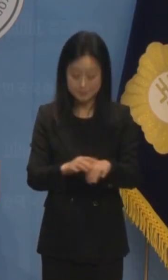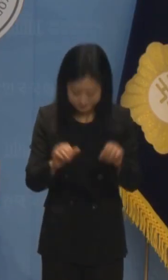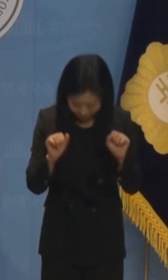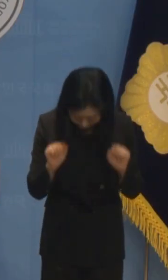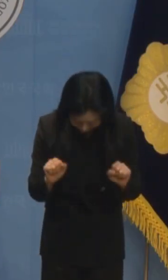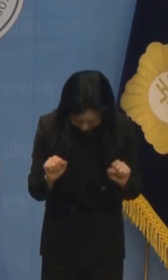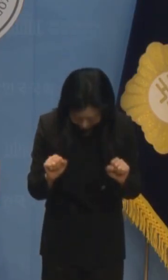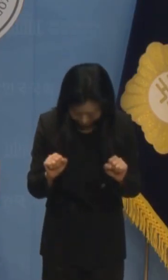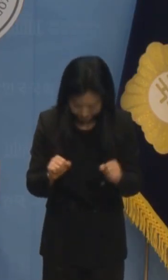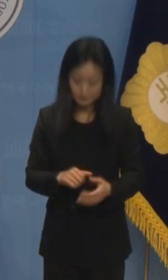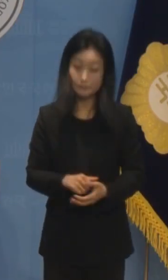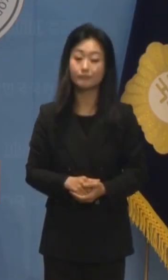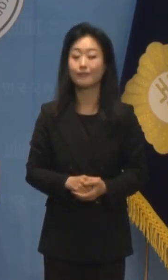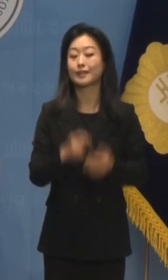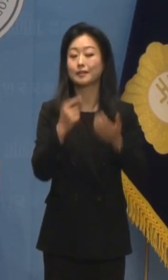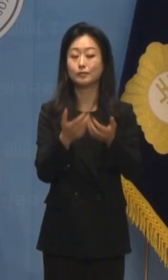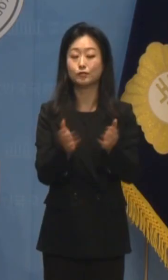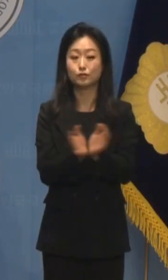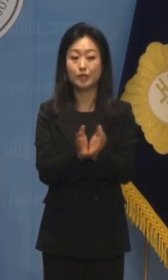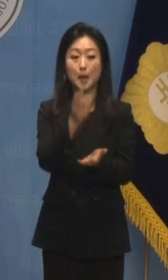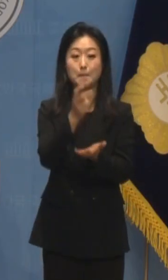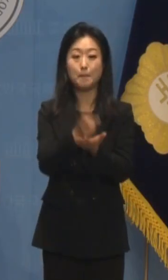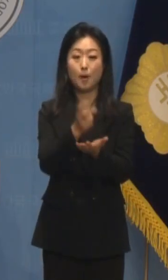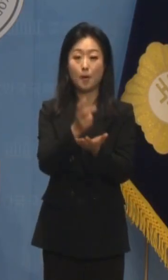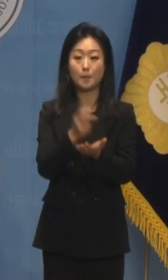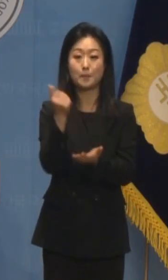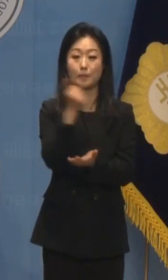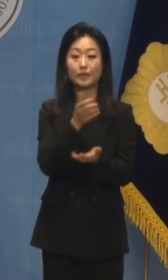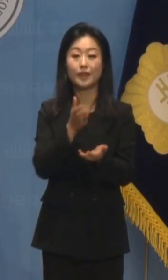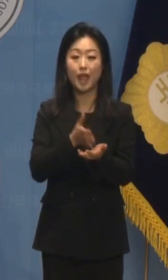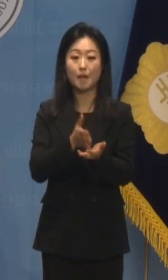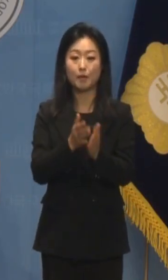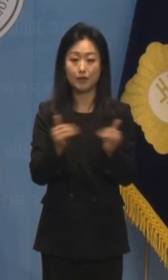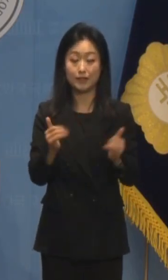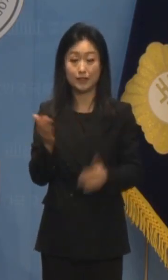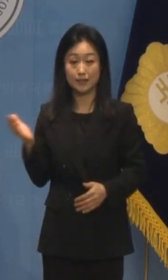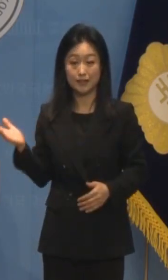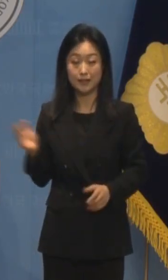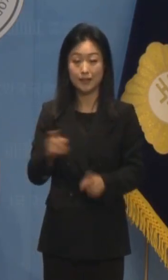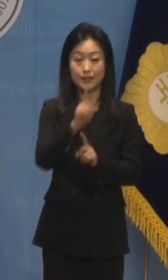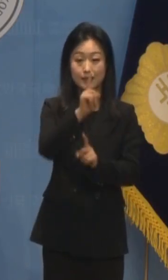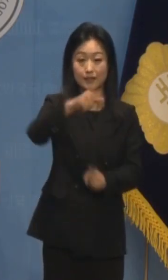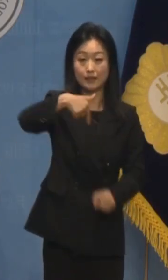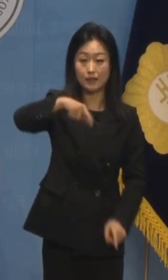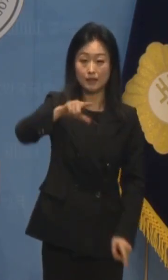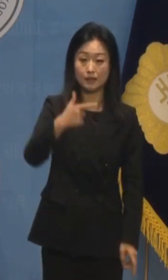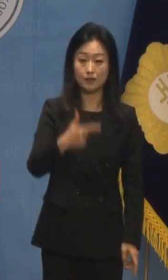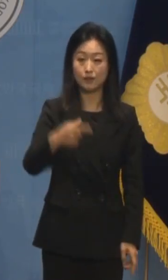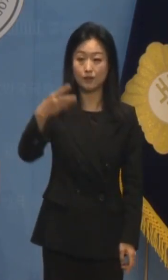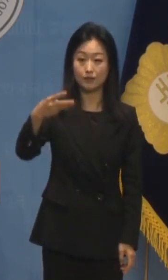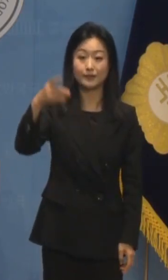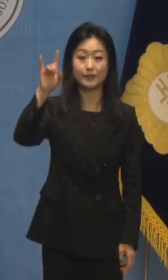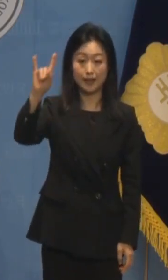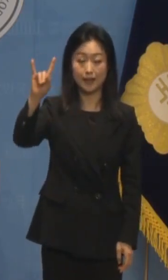안녕하십니까. 더불어민주당 법률대변인 이건태 의원입니다. 어제